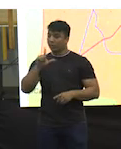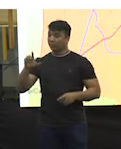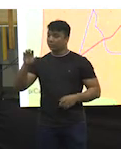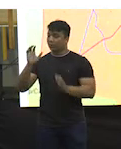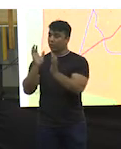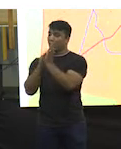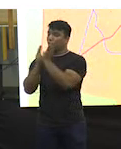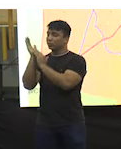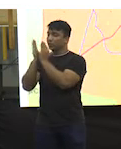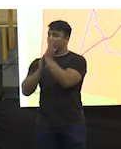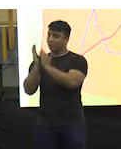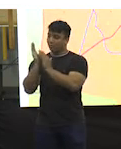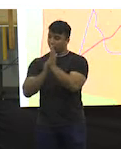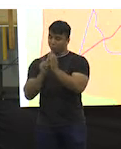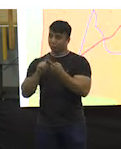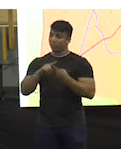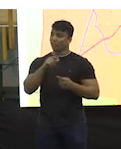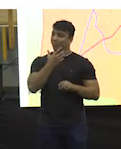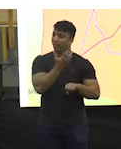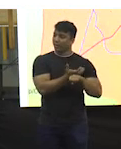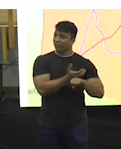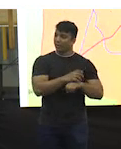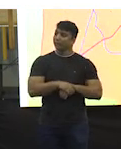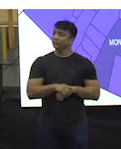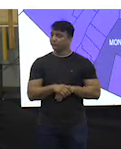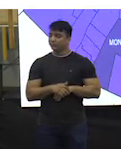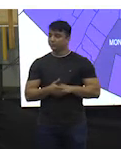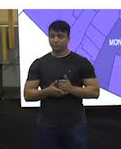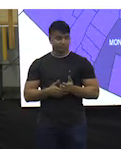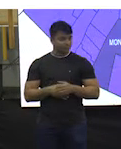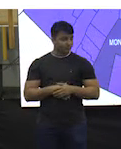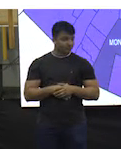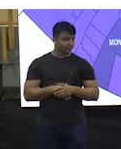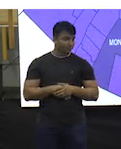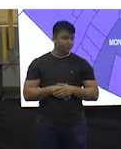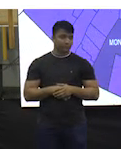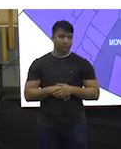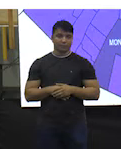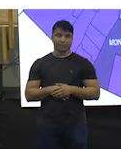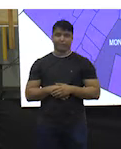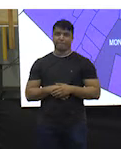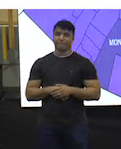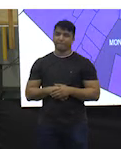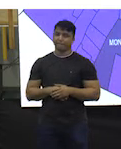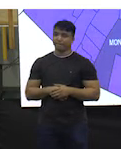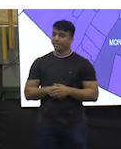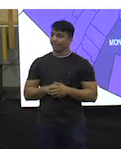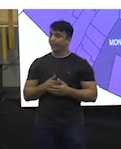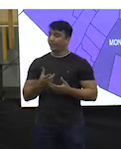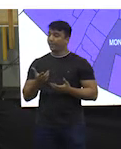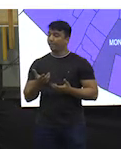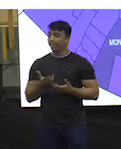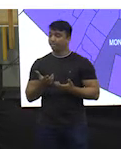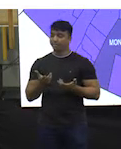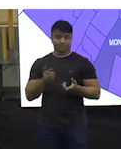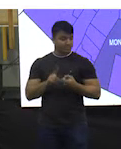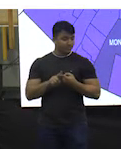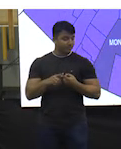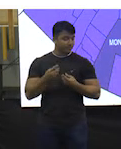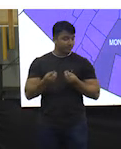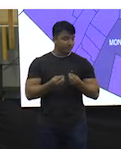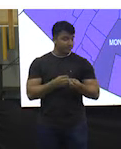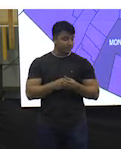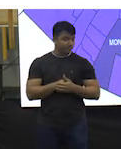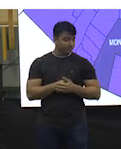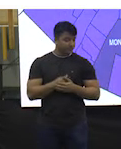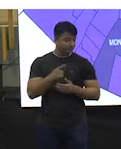Eusébio, Aquiraz. Então, tu observa que, olha os bairros aí de Fortaleza. Centro geográfico,